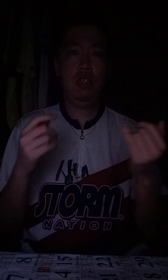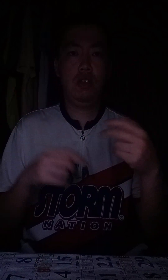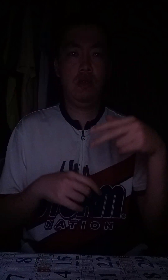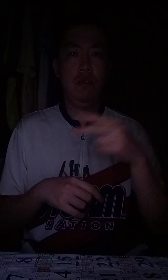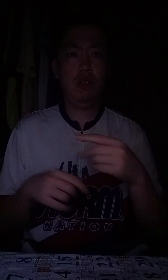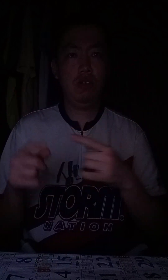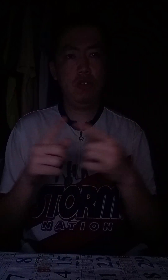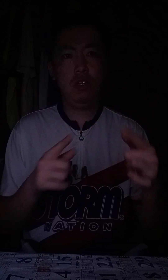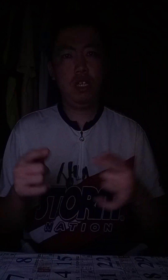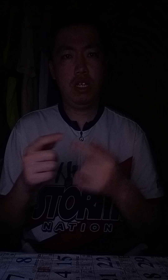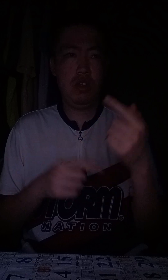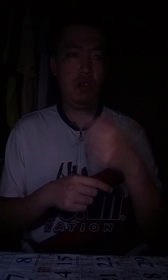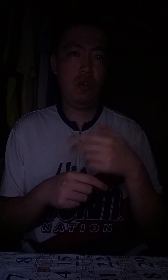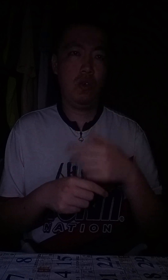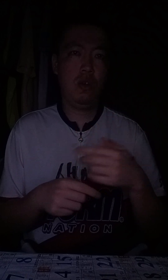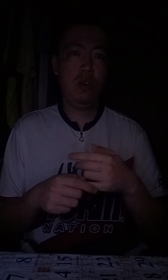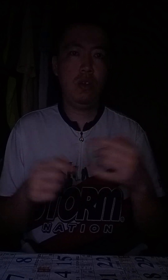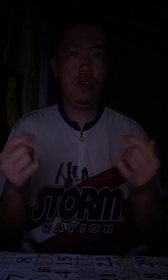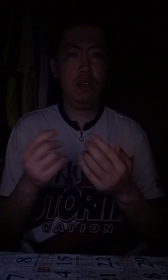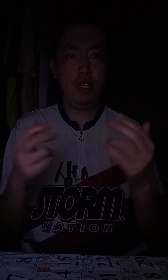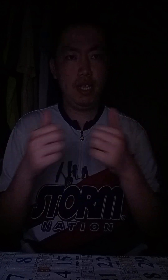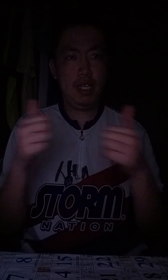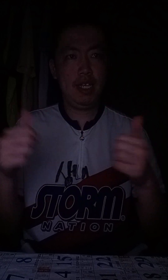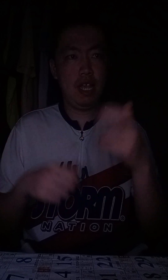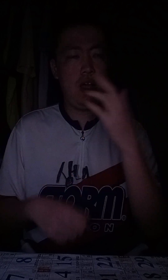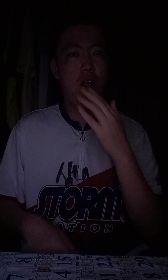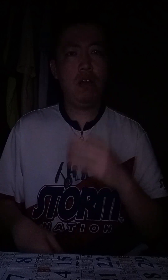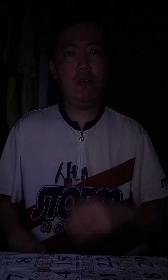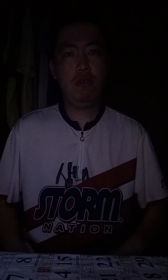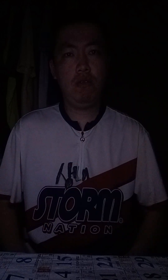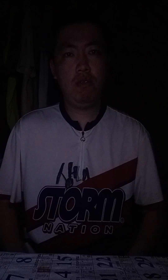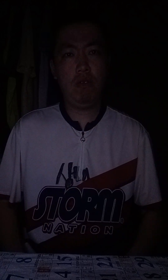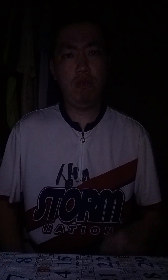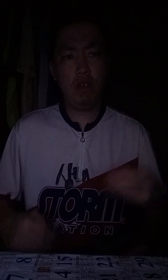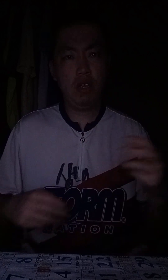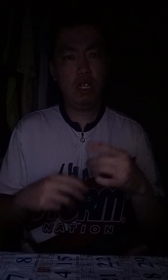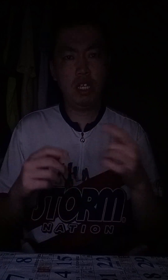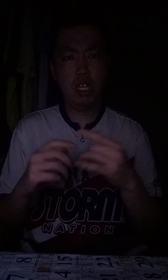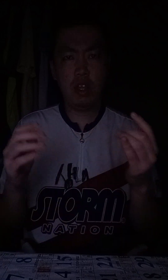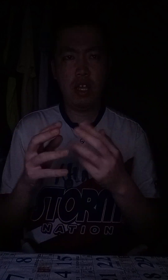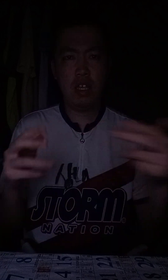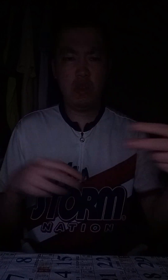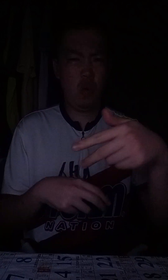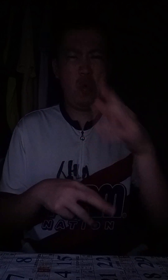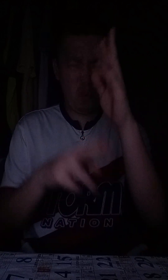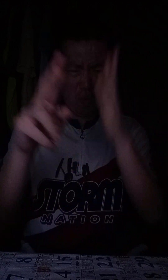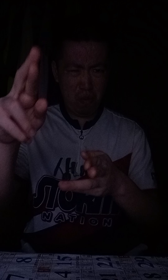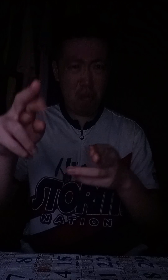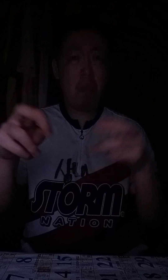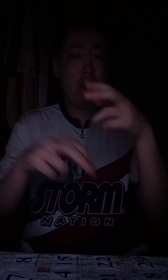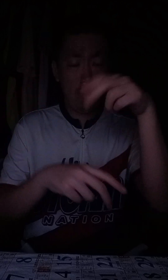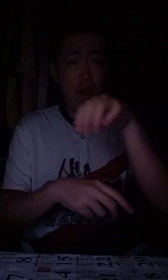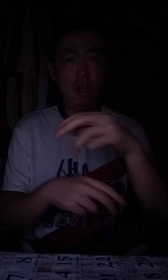수천 명이 이용할 정도로 제법 인기를 끌었습니다. 하지만 지난해 말 버스가 고장나면서 그냥 세워두고